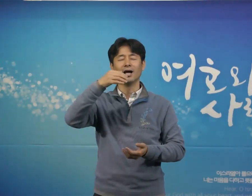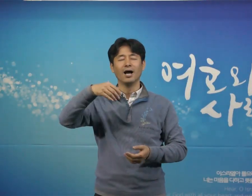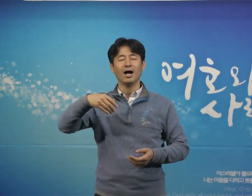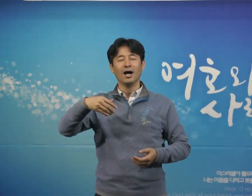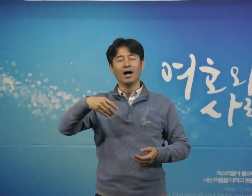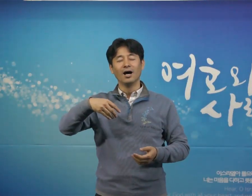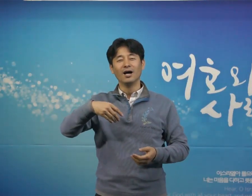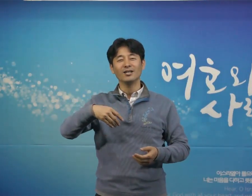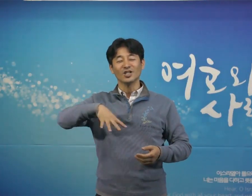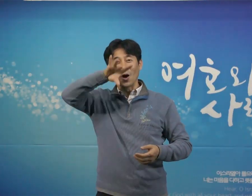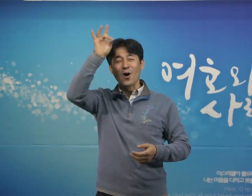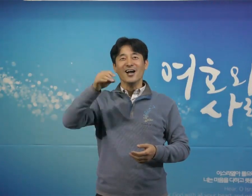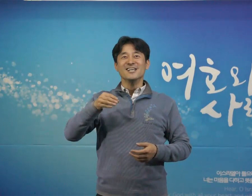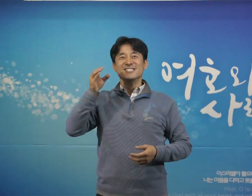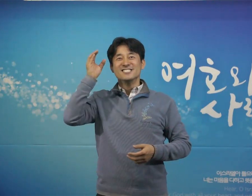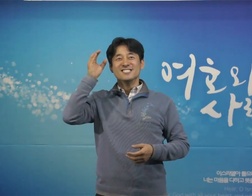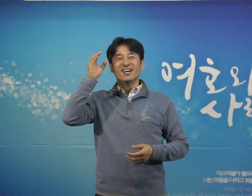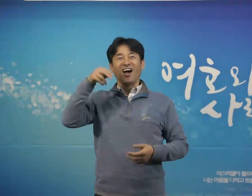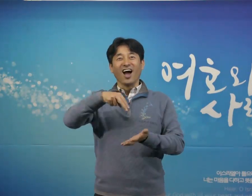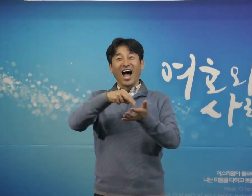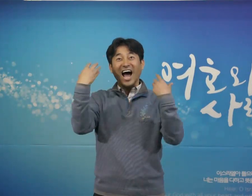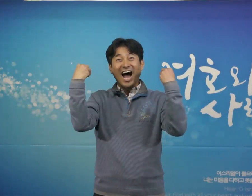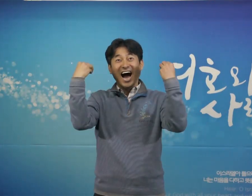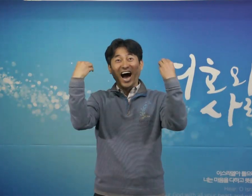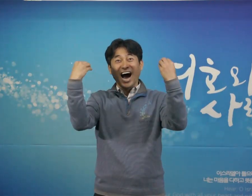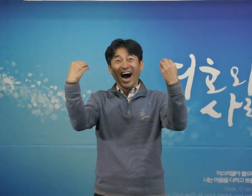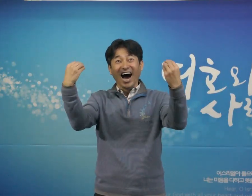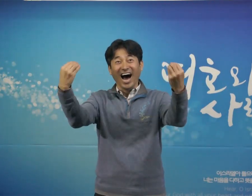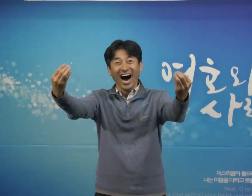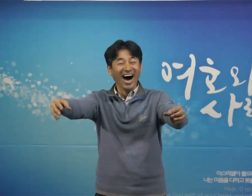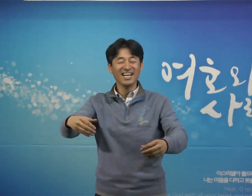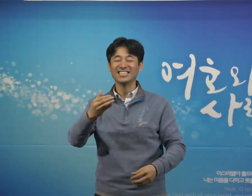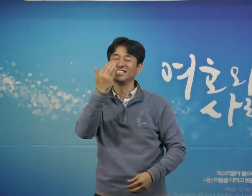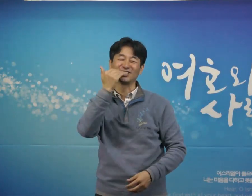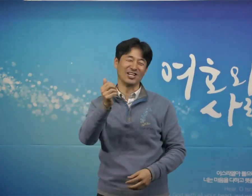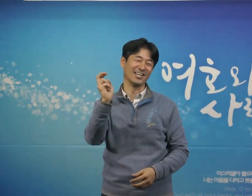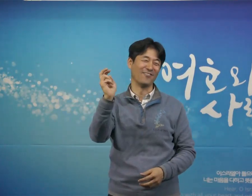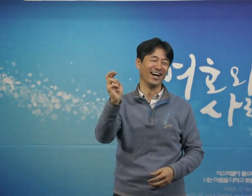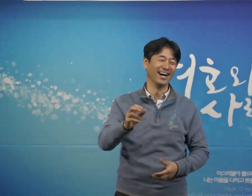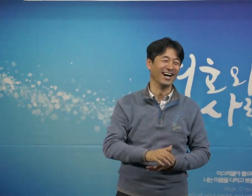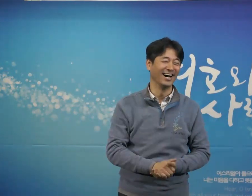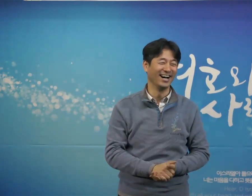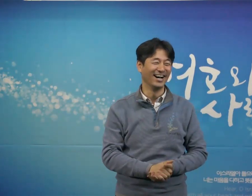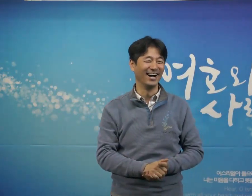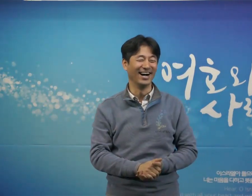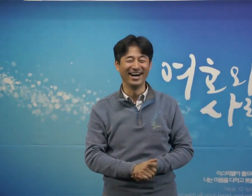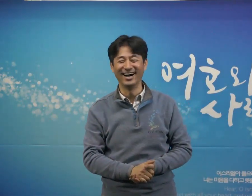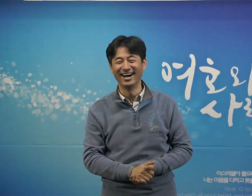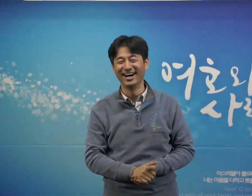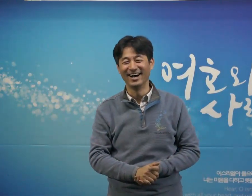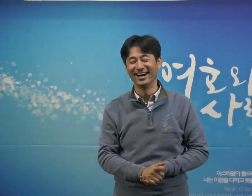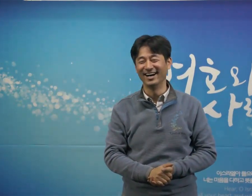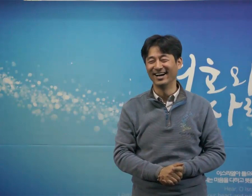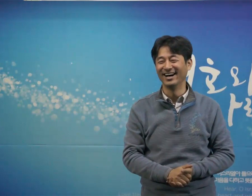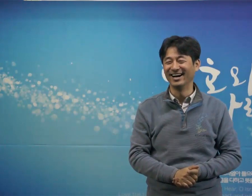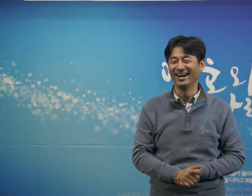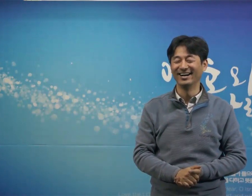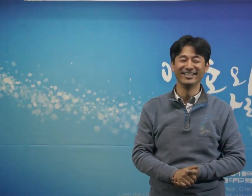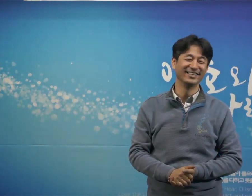사는 동안 저 혼자 서 있는 것이 많은 사람들에게 지루한 모습으로 보여지지